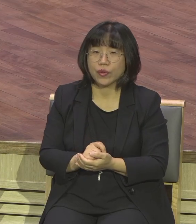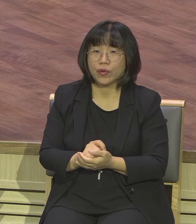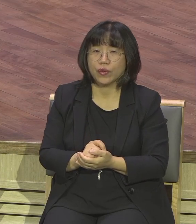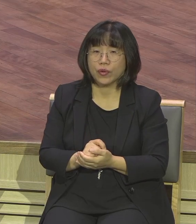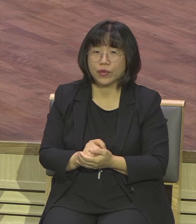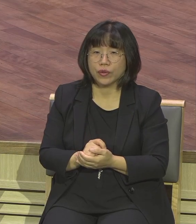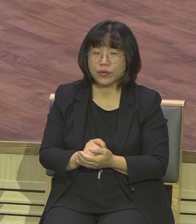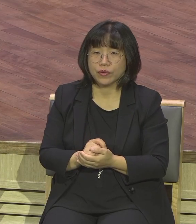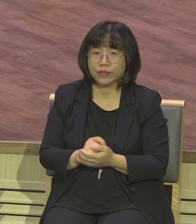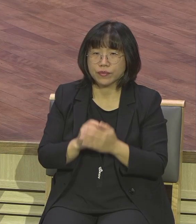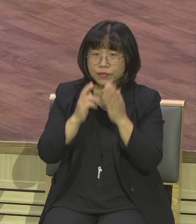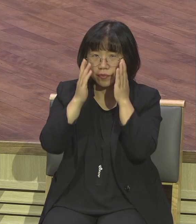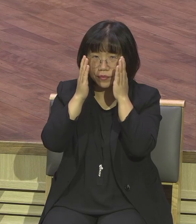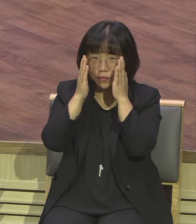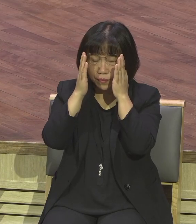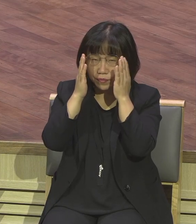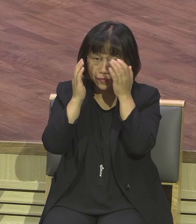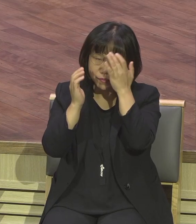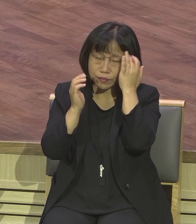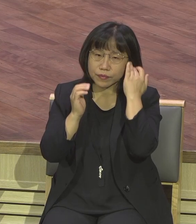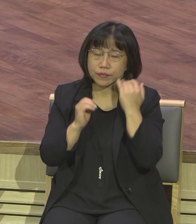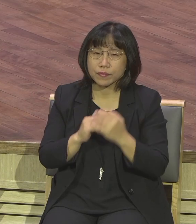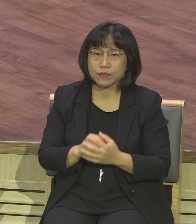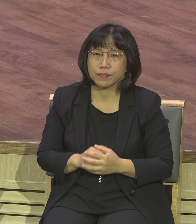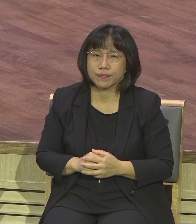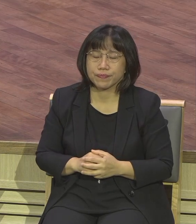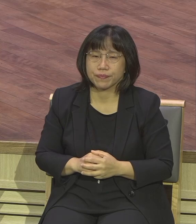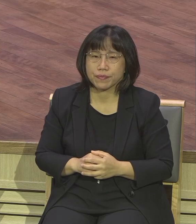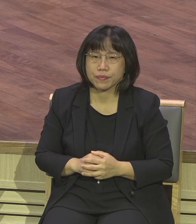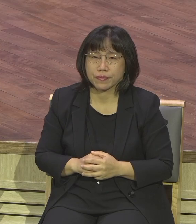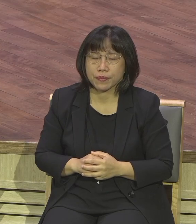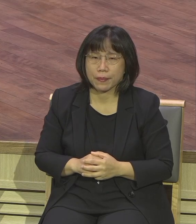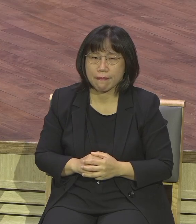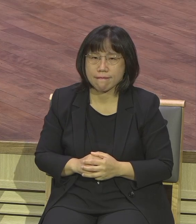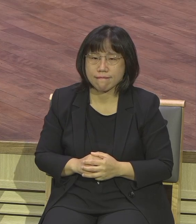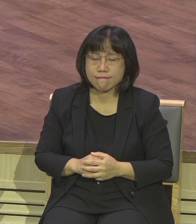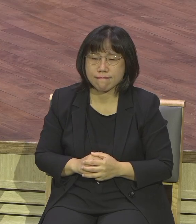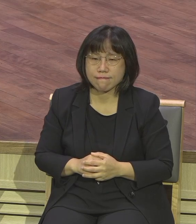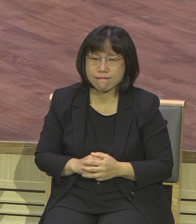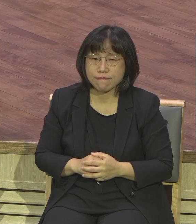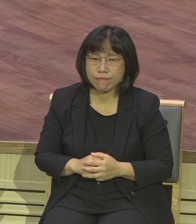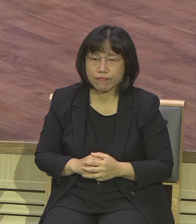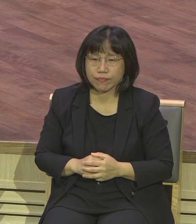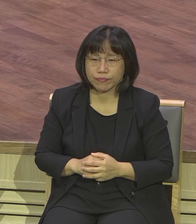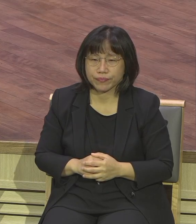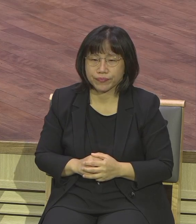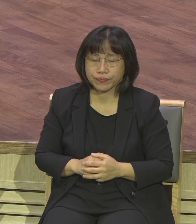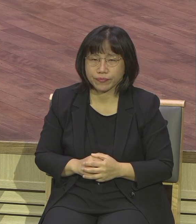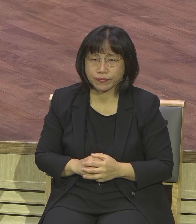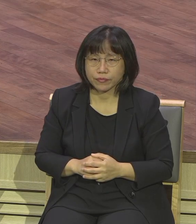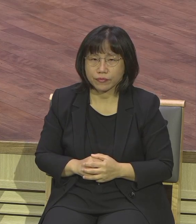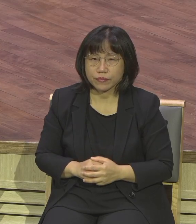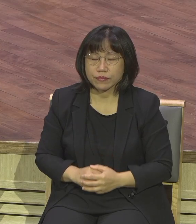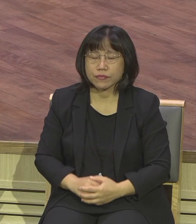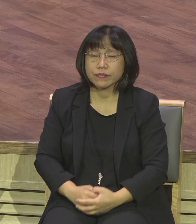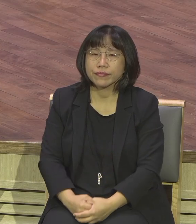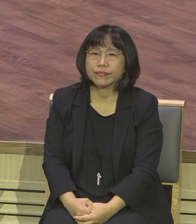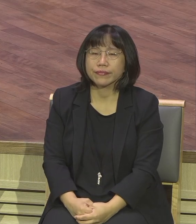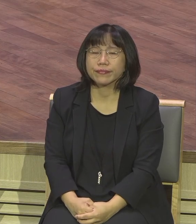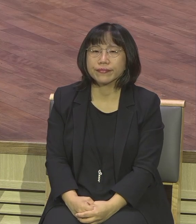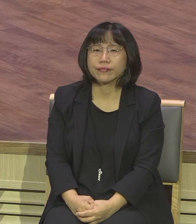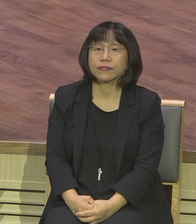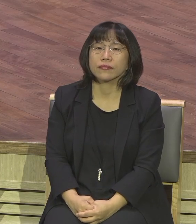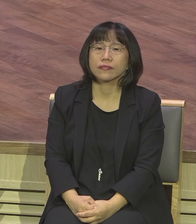좀 그렇다. 시간이 많이 가기 때문에 늦은 시간에 어떻든 오늘